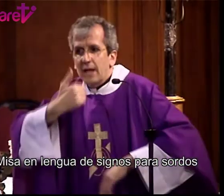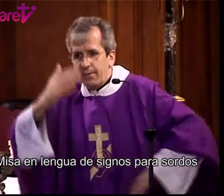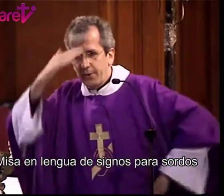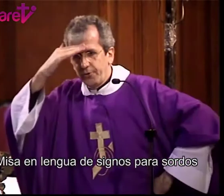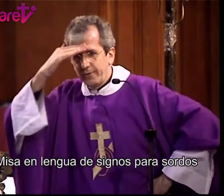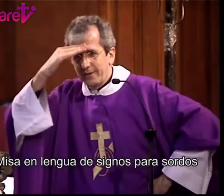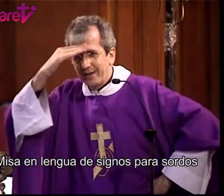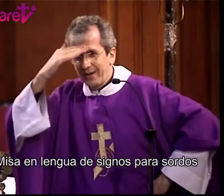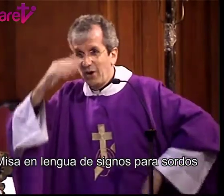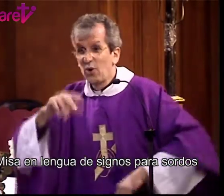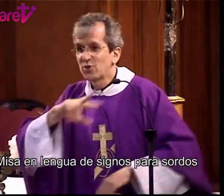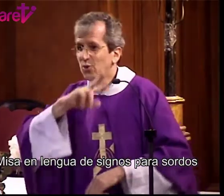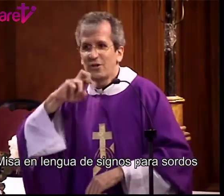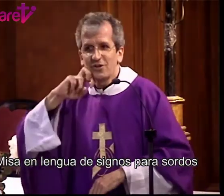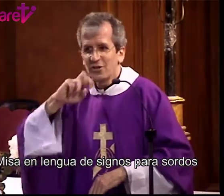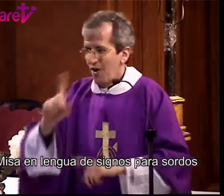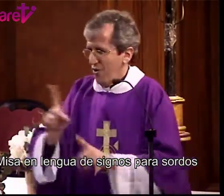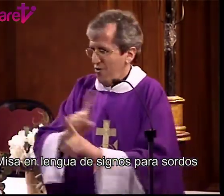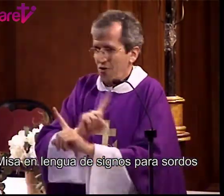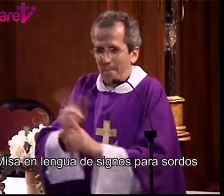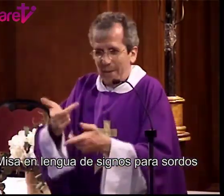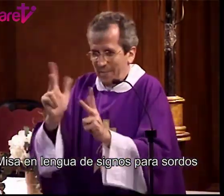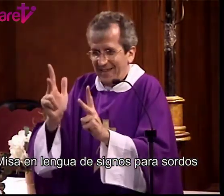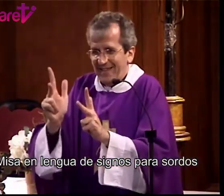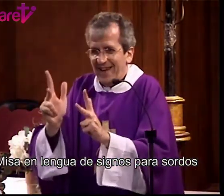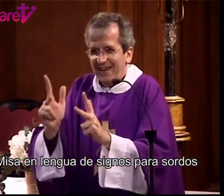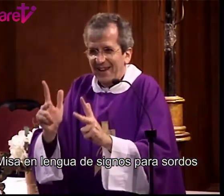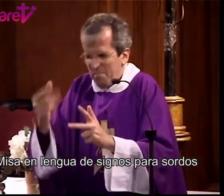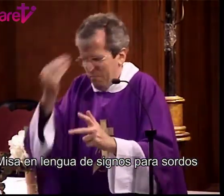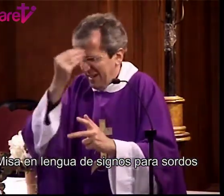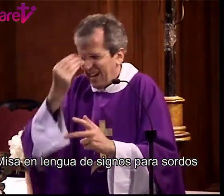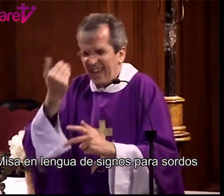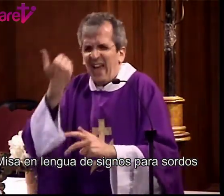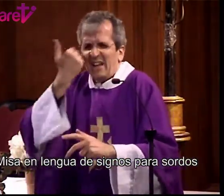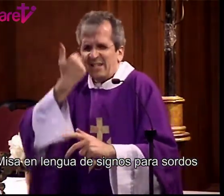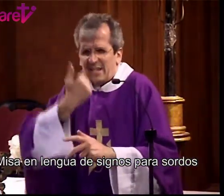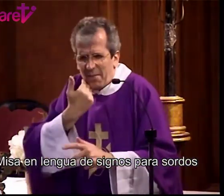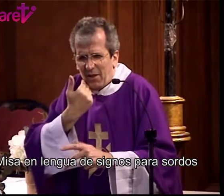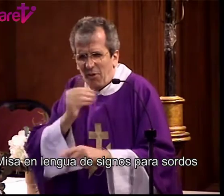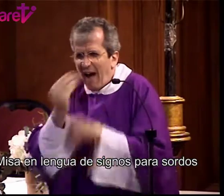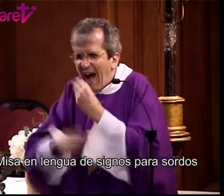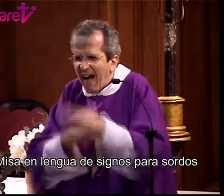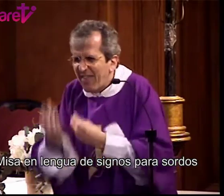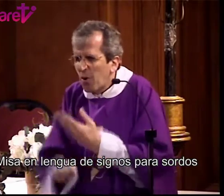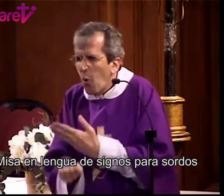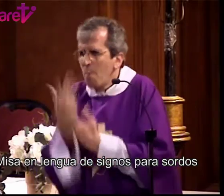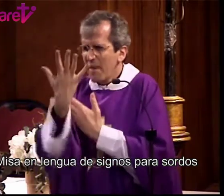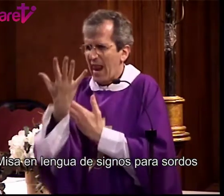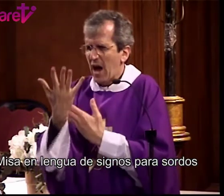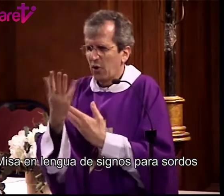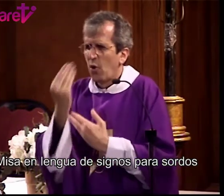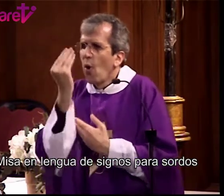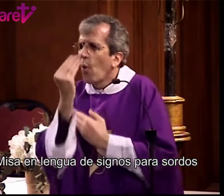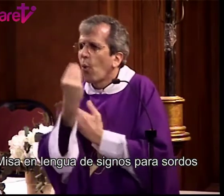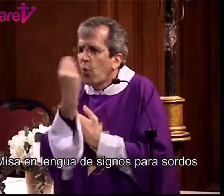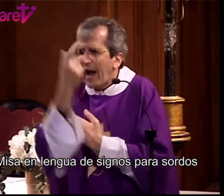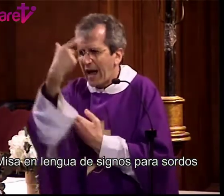sábado. Los judíos no permitían pensar que sábado hacer un milagro, curar a